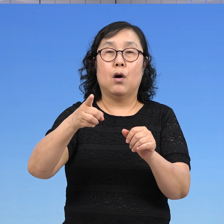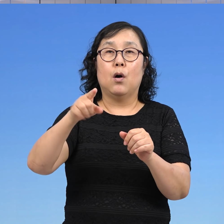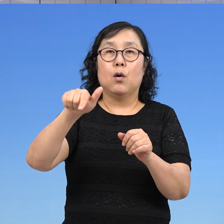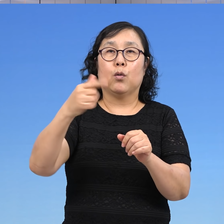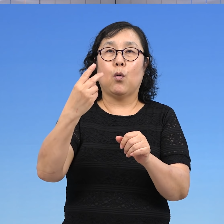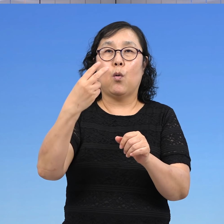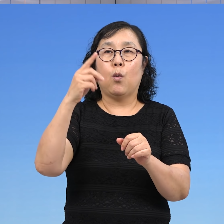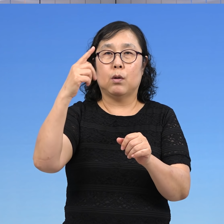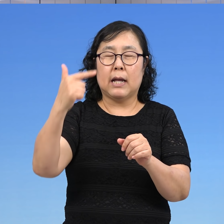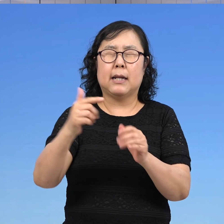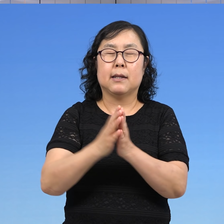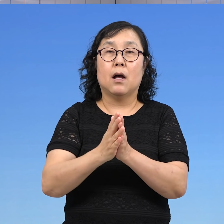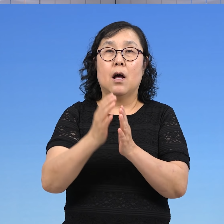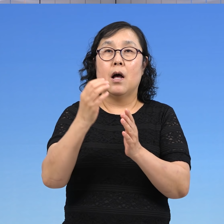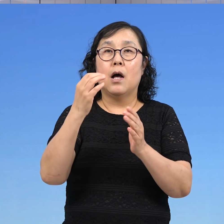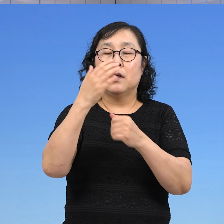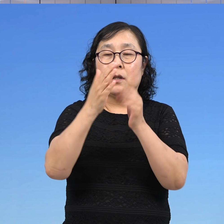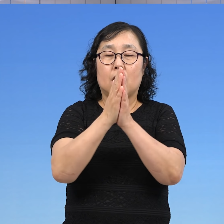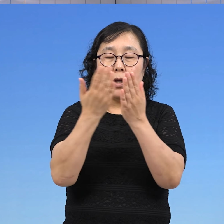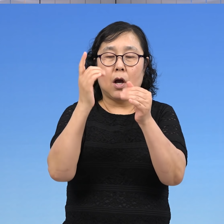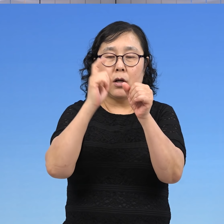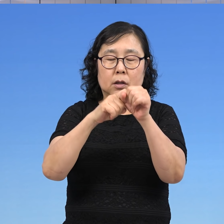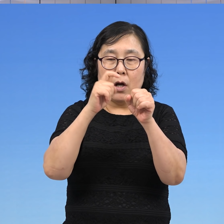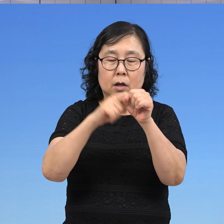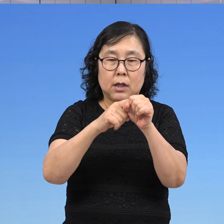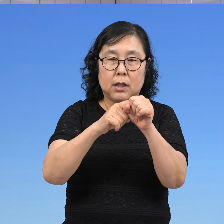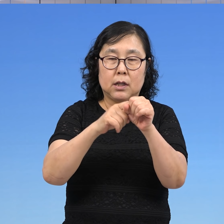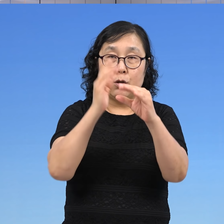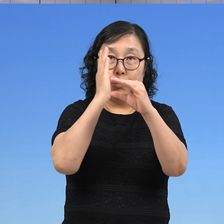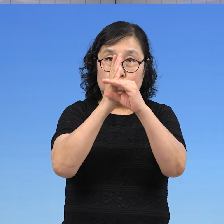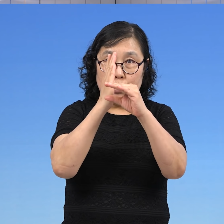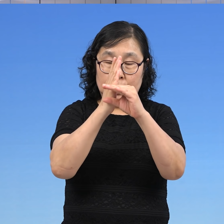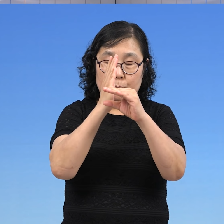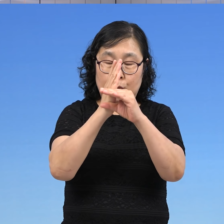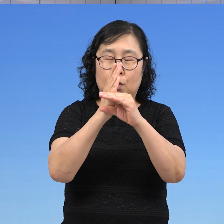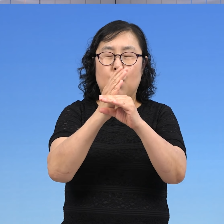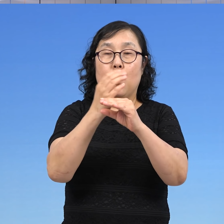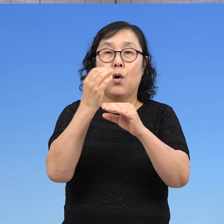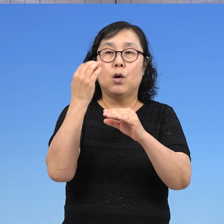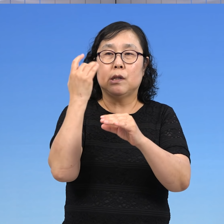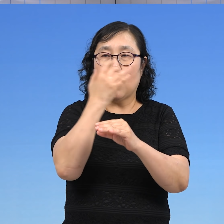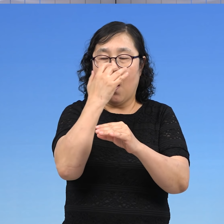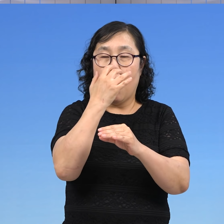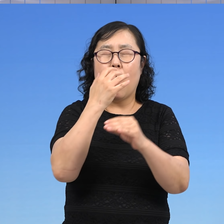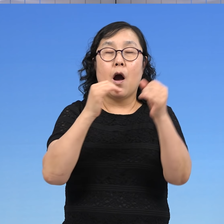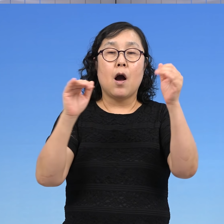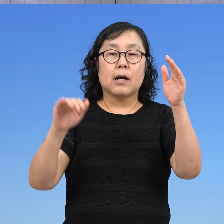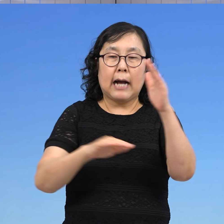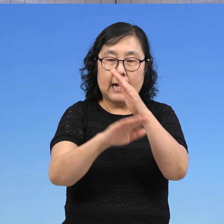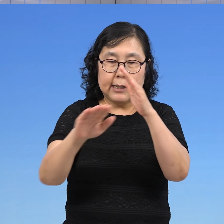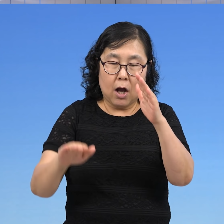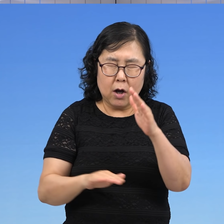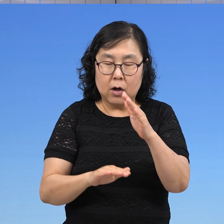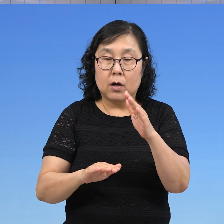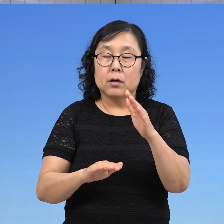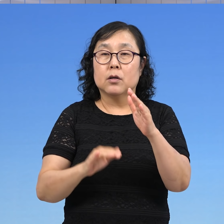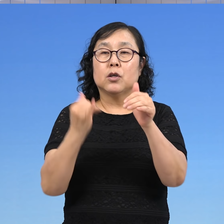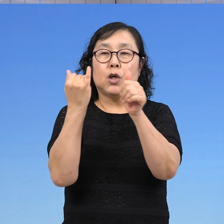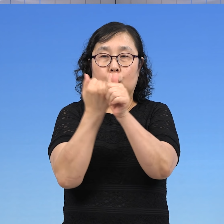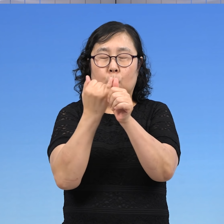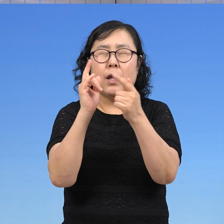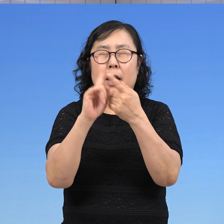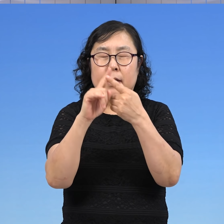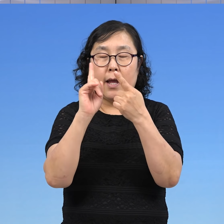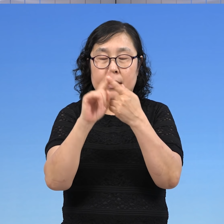성경적인 기준으로 성과 결혼과 가정에 대해서 다룬 책 이라는 걸 확신합니다 그래서 이제 3세